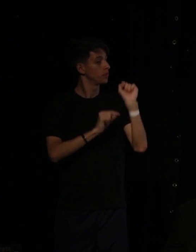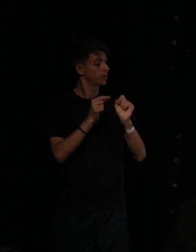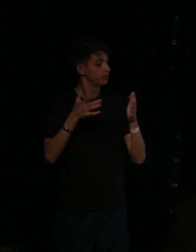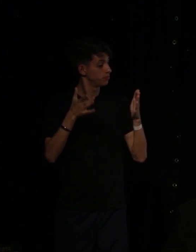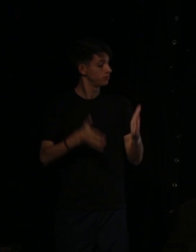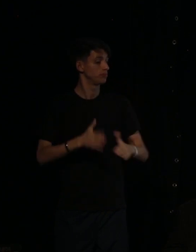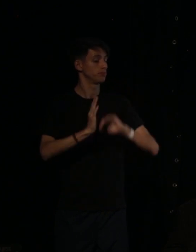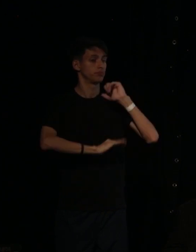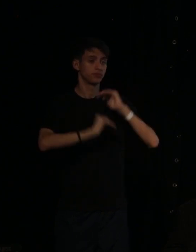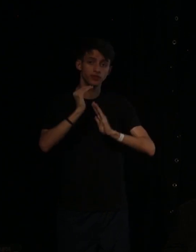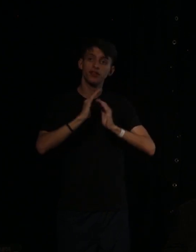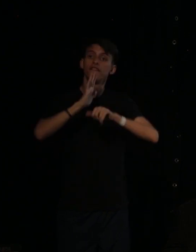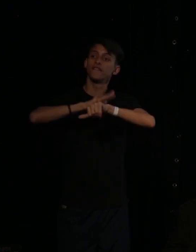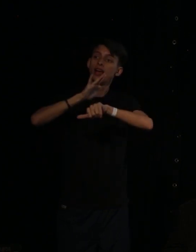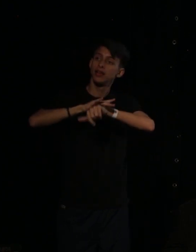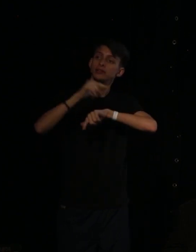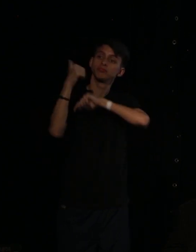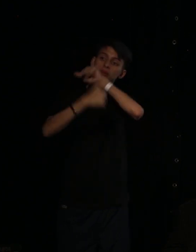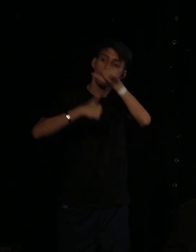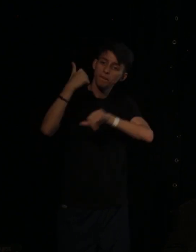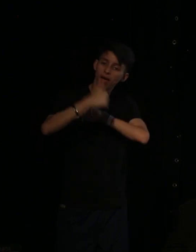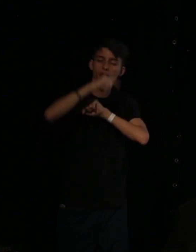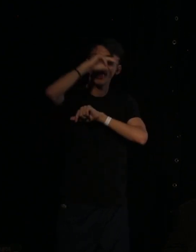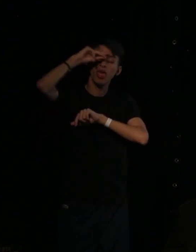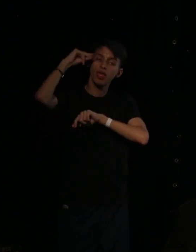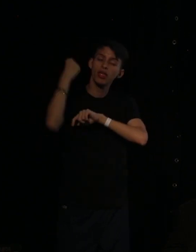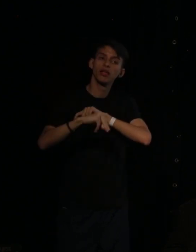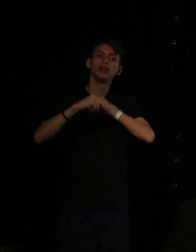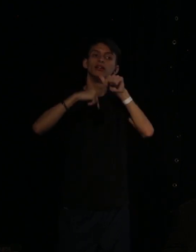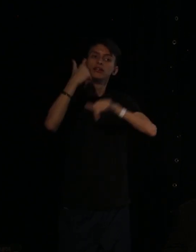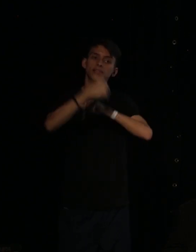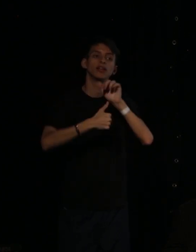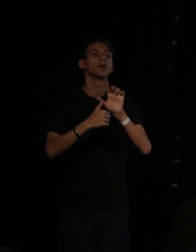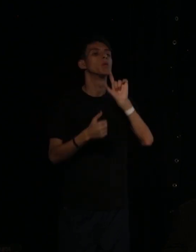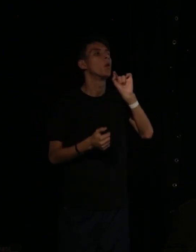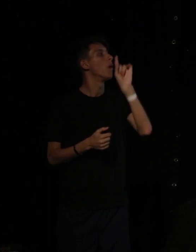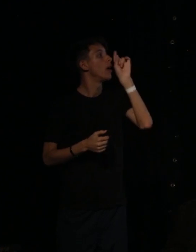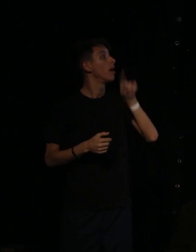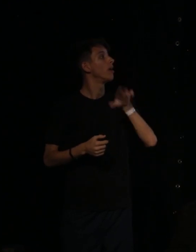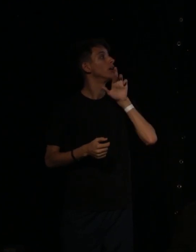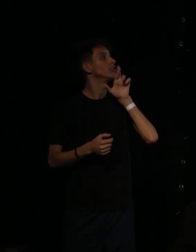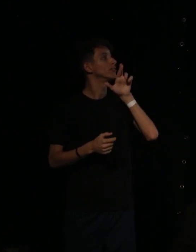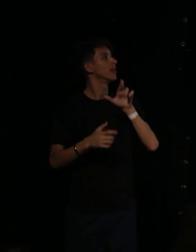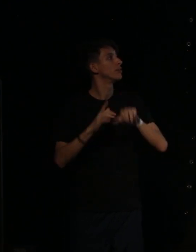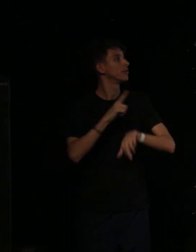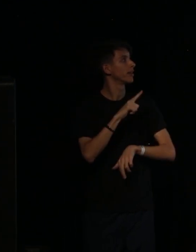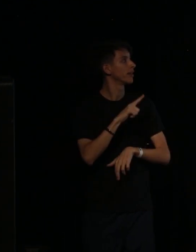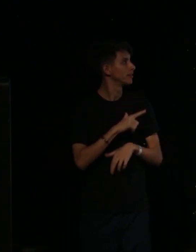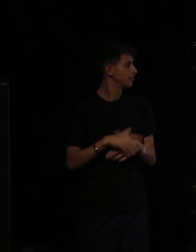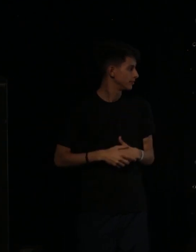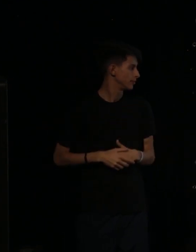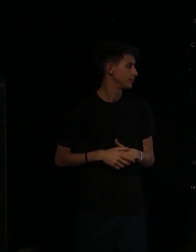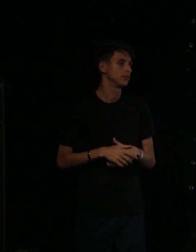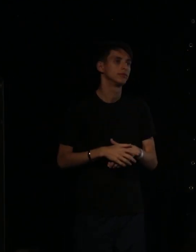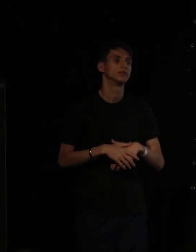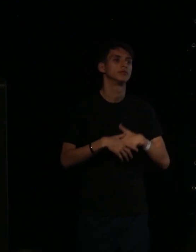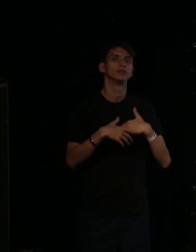faz, do que se empenha no que se faz e que resultados concretos isso traz.